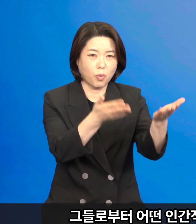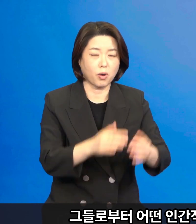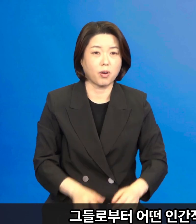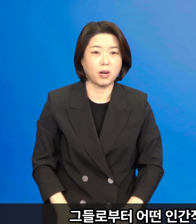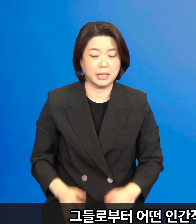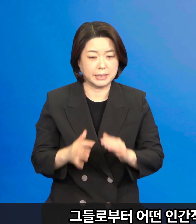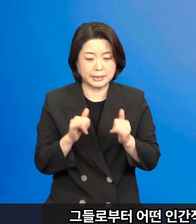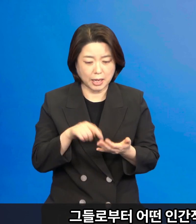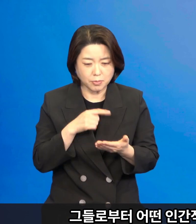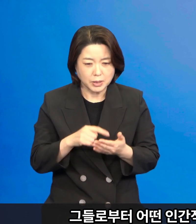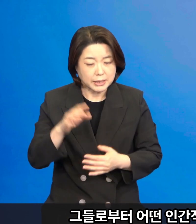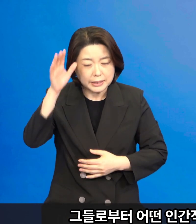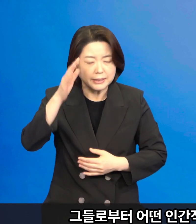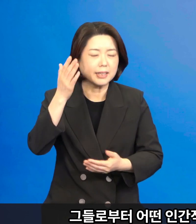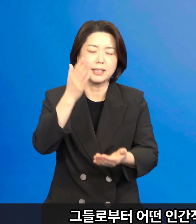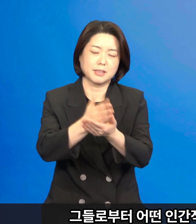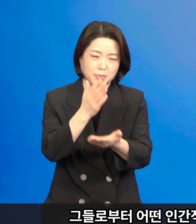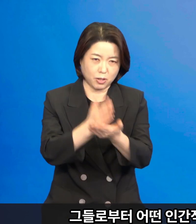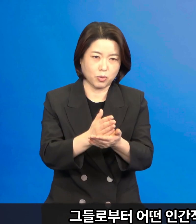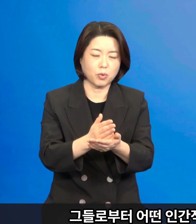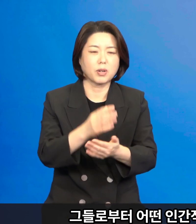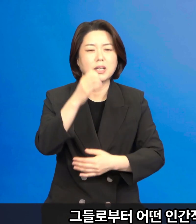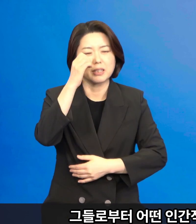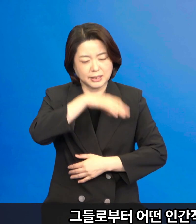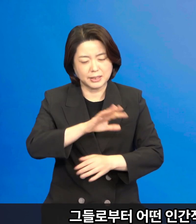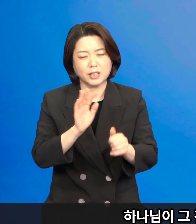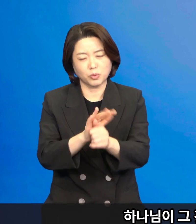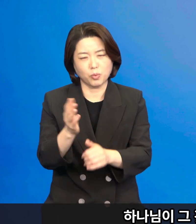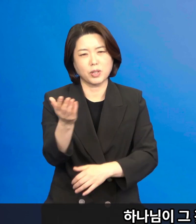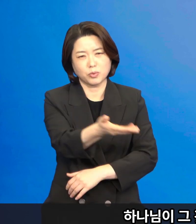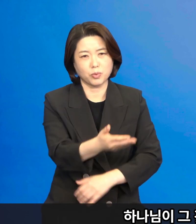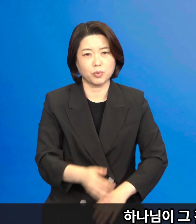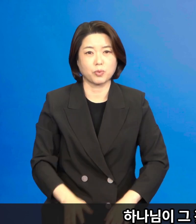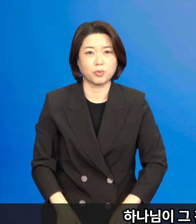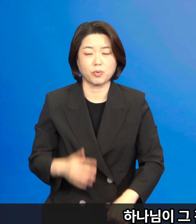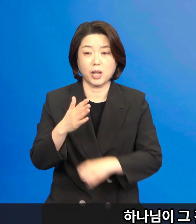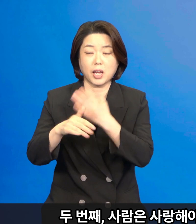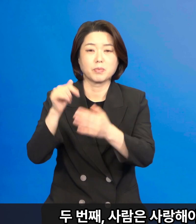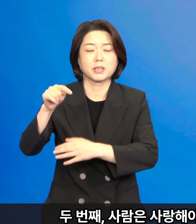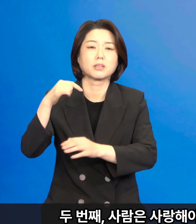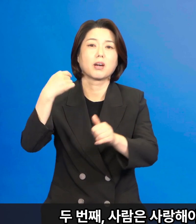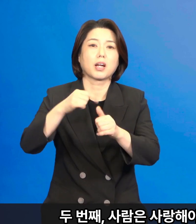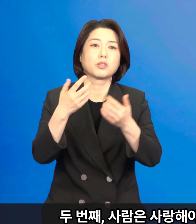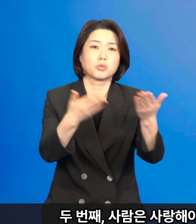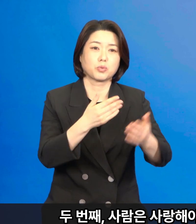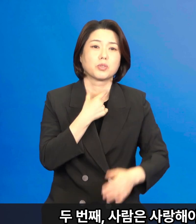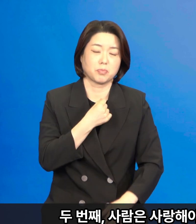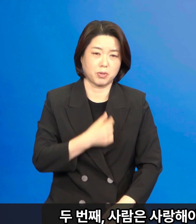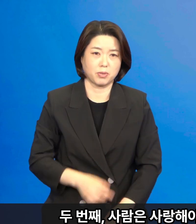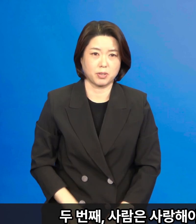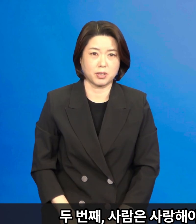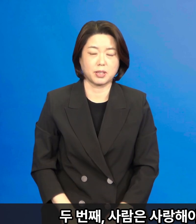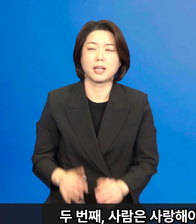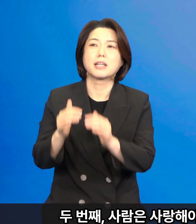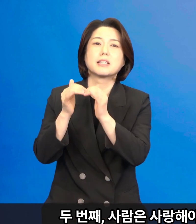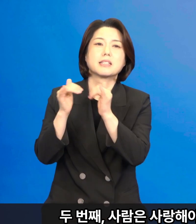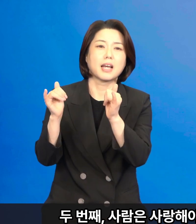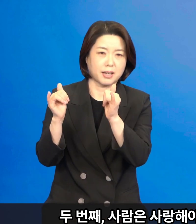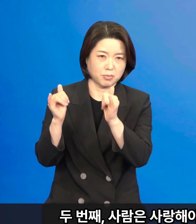인간적 보상 기대하지 말고 그냥 도와줘 하는 것을 가르치고자 했던 것. 2번째, 사람은